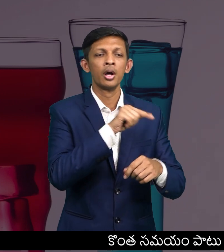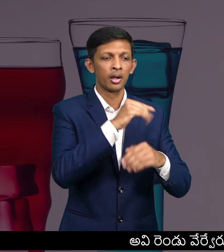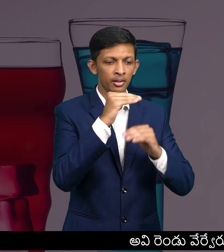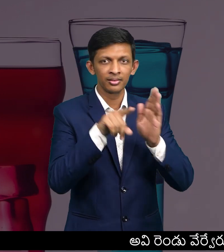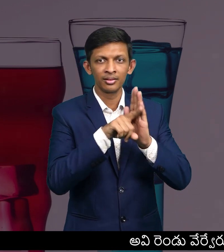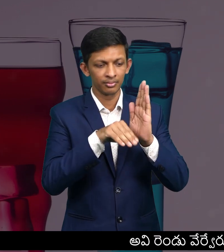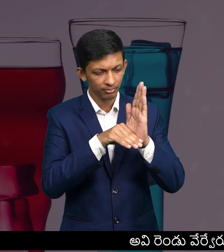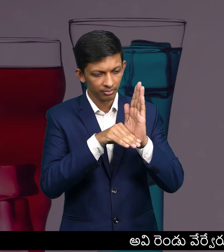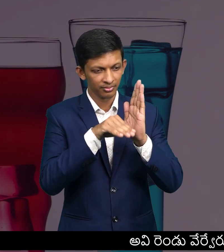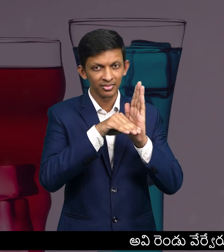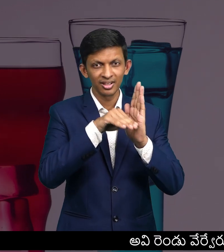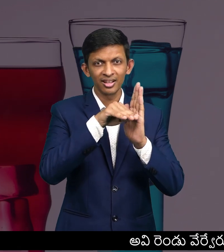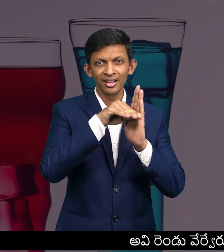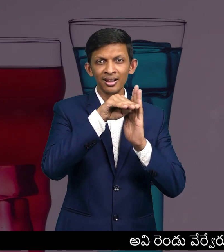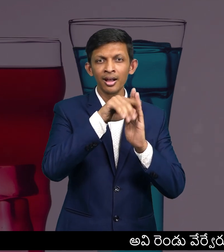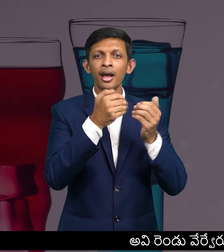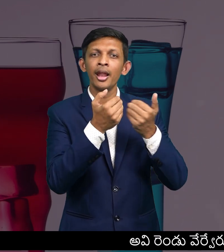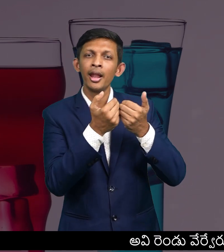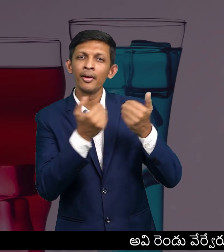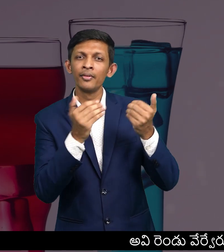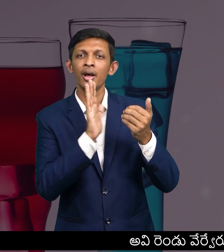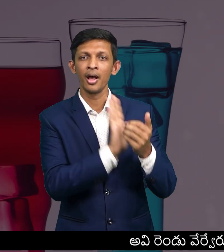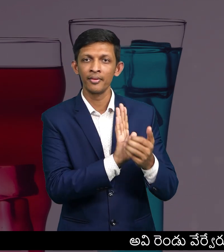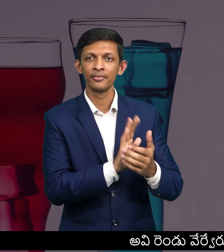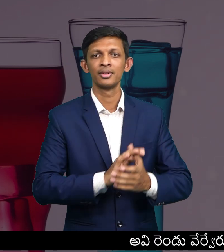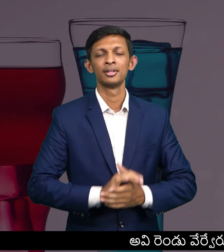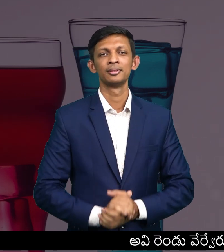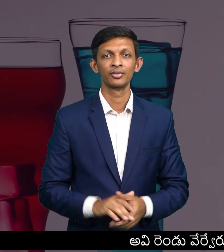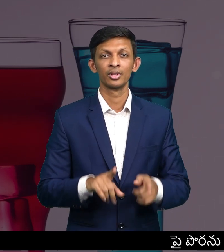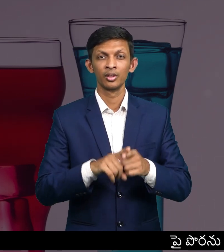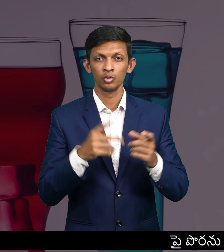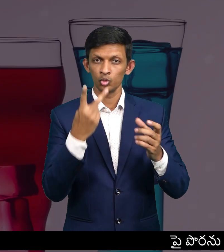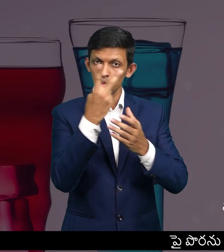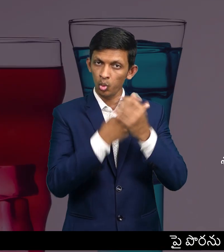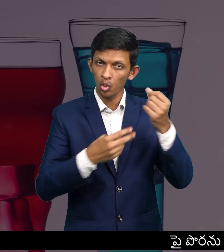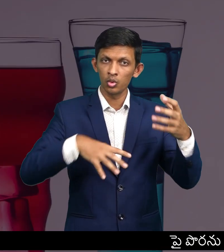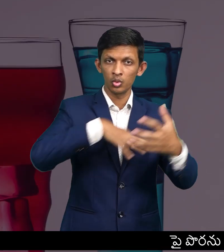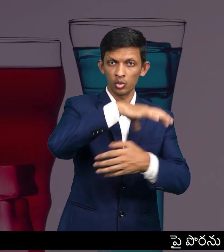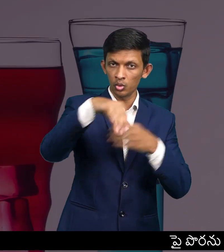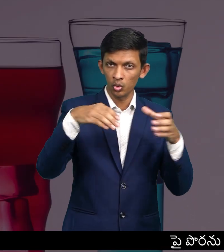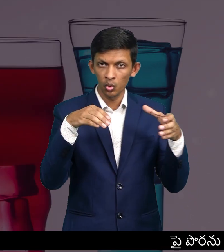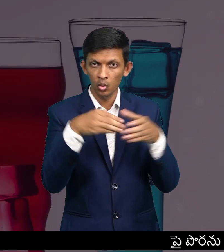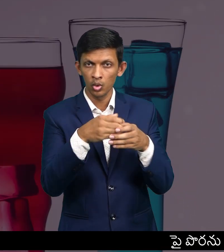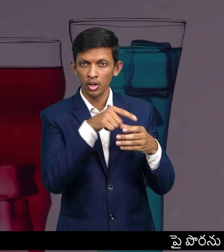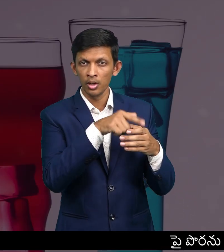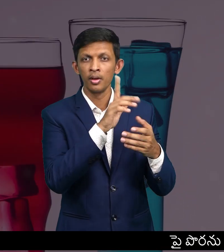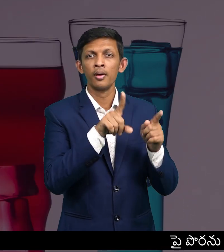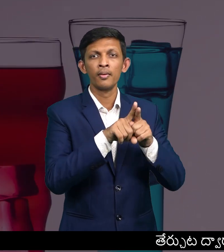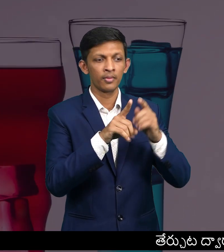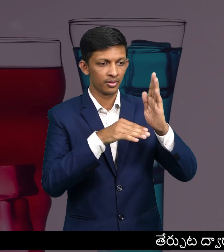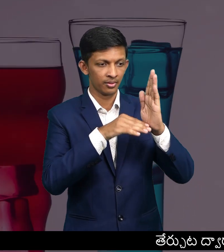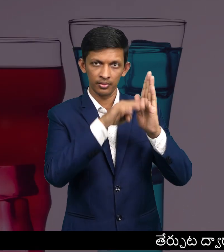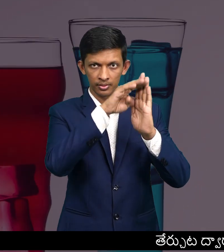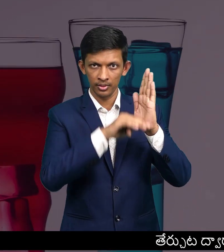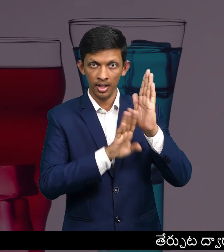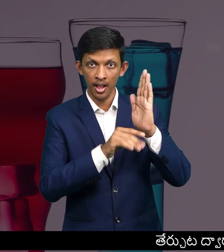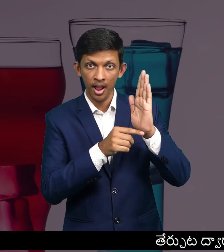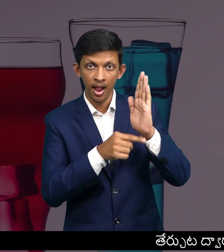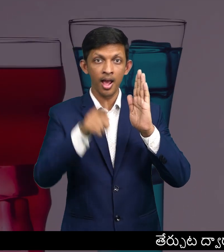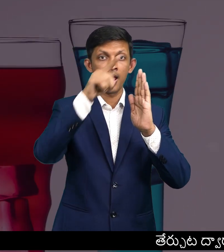అవి రెండు వేర్వేరు పొరలను ఏర్పరుస్తాయి. పై పొరను ఏర్పరిచే భాగాన్ని తేర్చుట ద్వారా వేరు